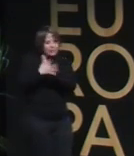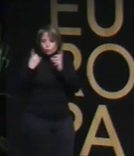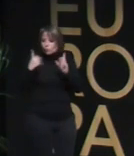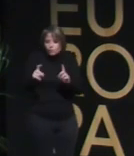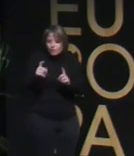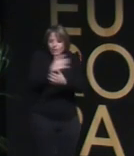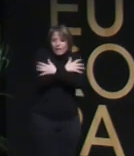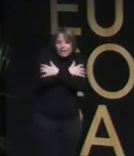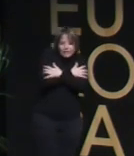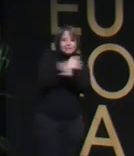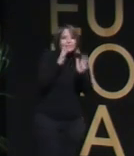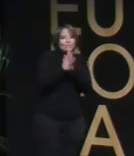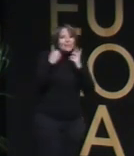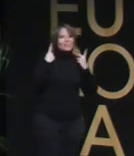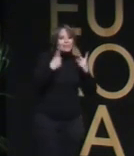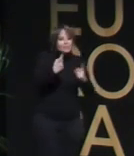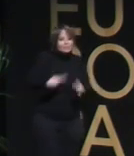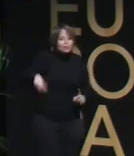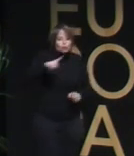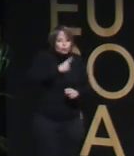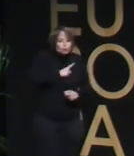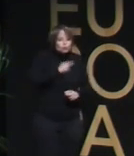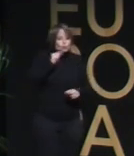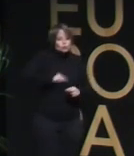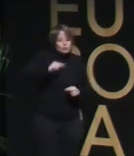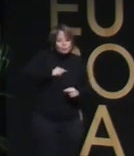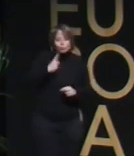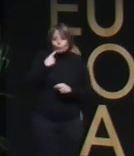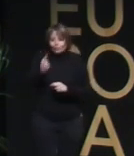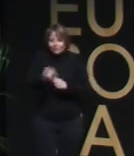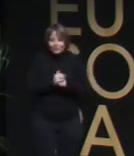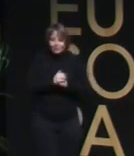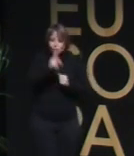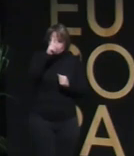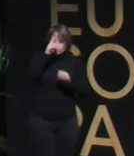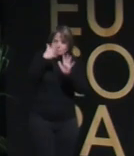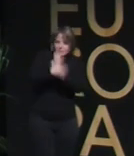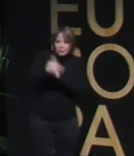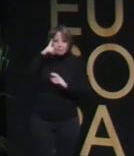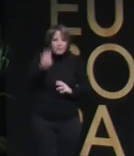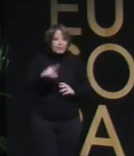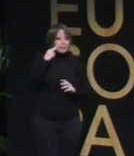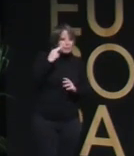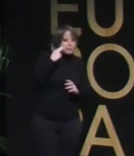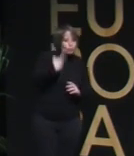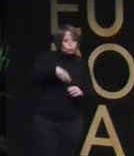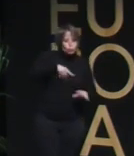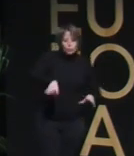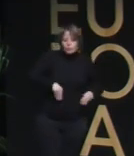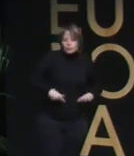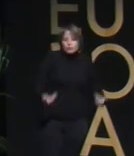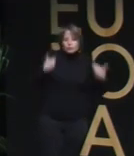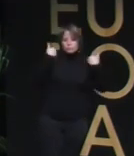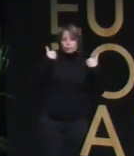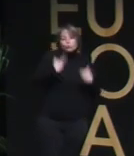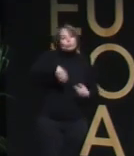quererse diferente es una necesidad que nosotros tenemos para sentir que les estamos diciendo algo. No sé si me explico. Es como que hay un miedo terrorífico a asumir una responsabilidad que es